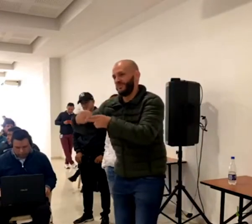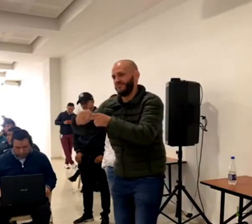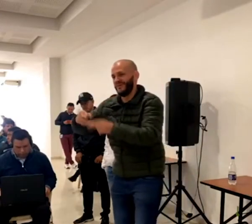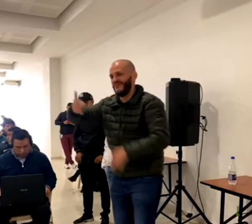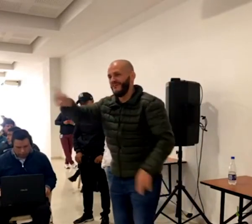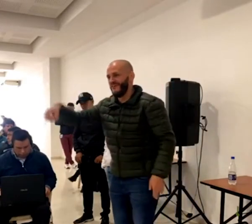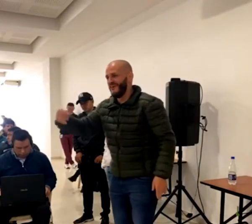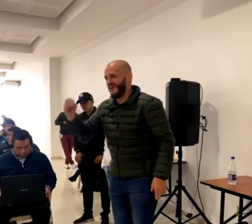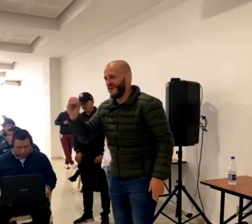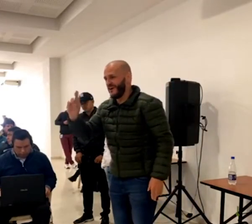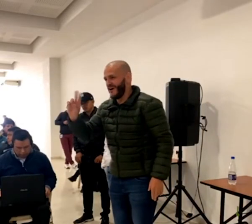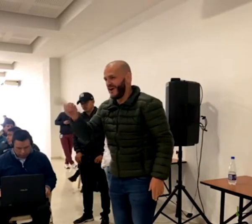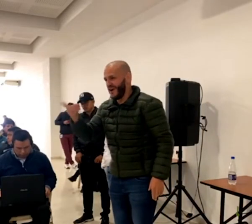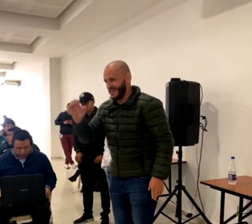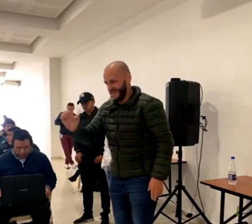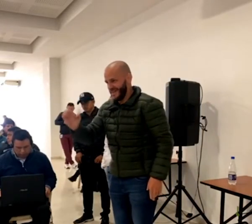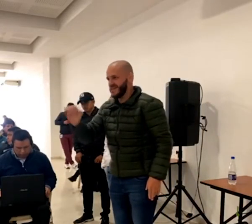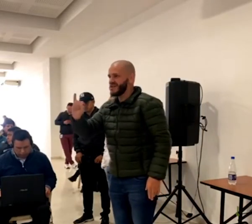bueno